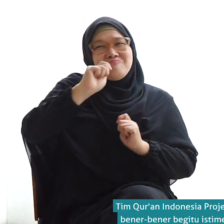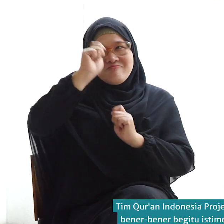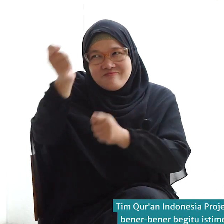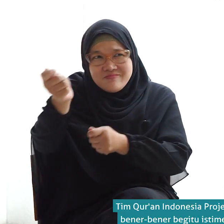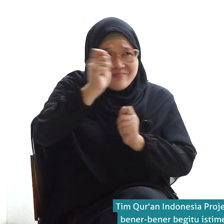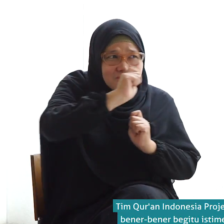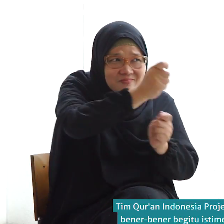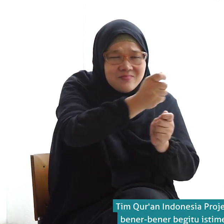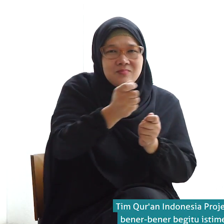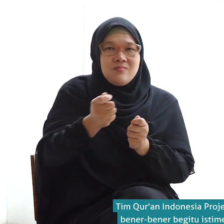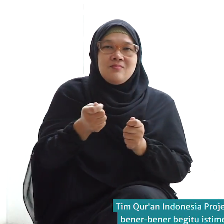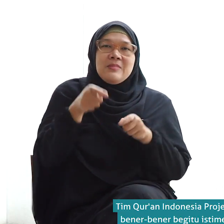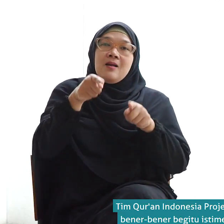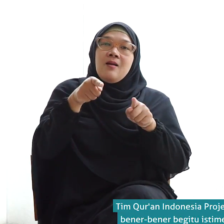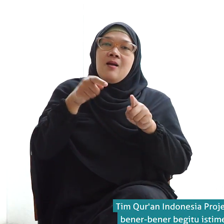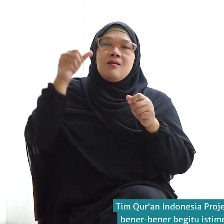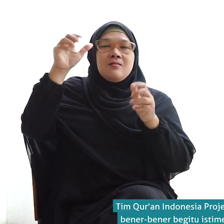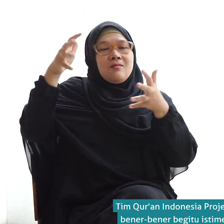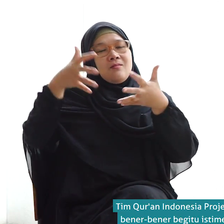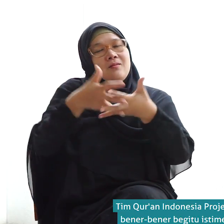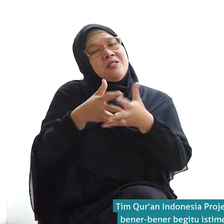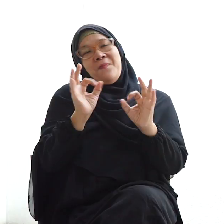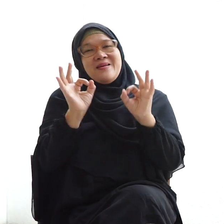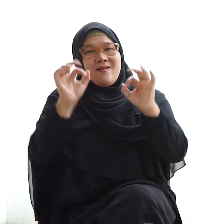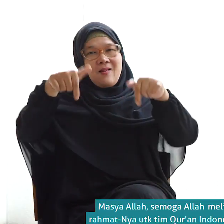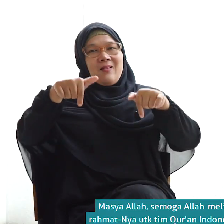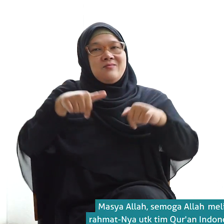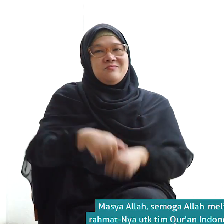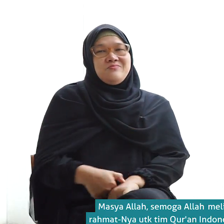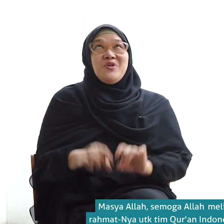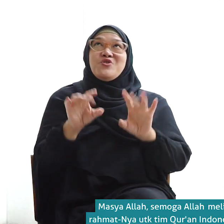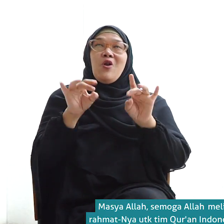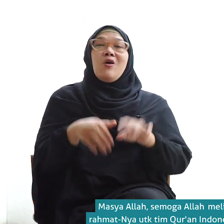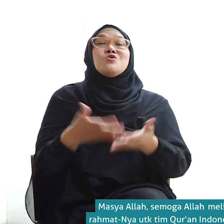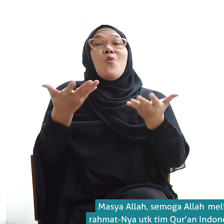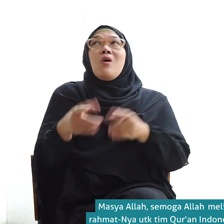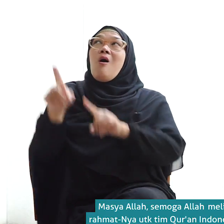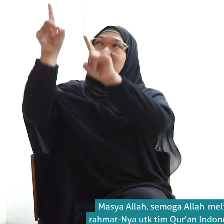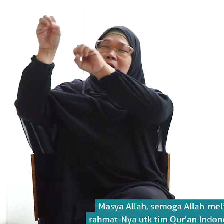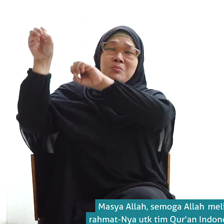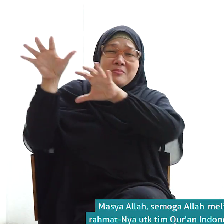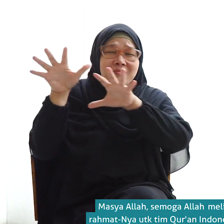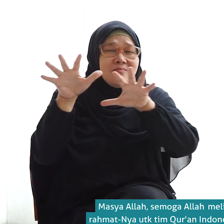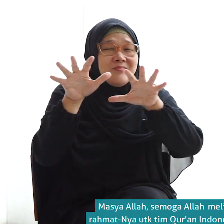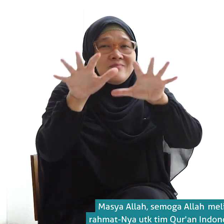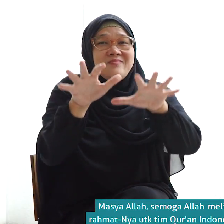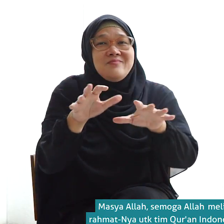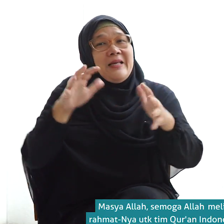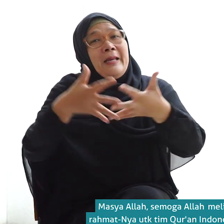Quran Indonesia Project ini benar-benar begitu istimewa. Masya Allah, semoga Allah melimpahkan rahmatnya untuk tim Quran